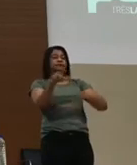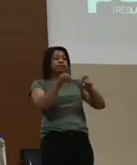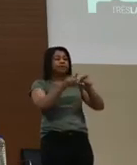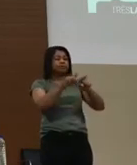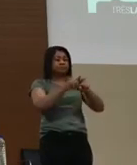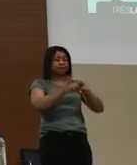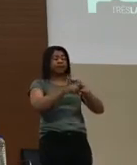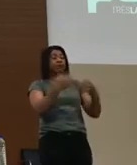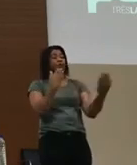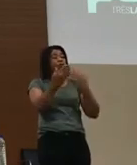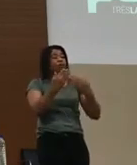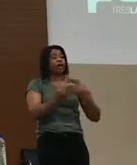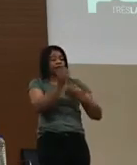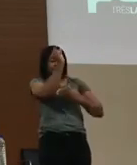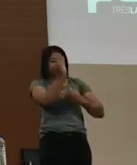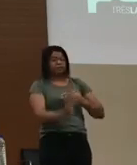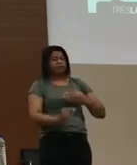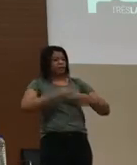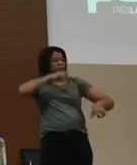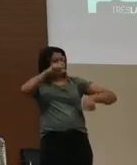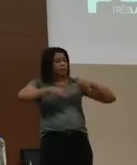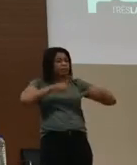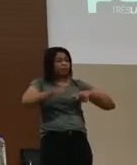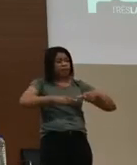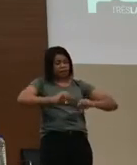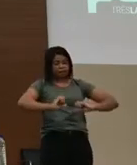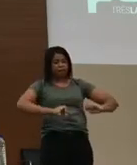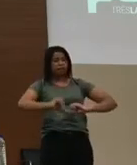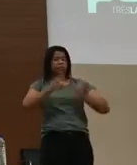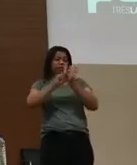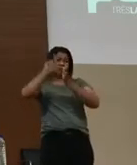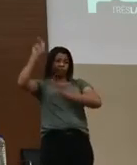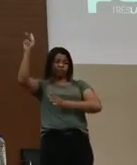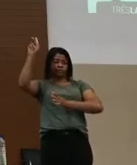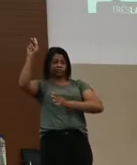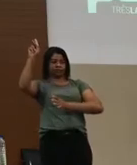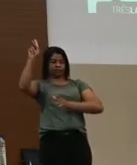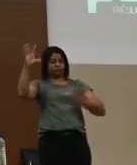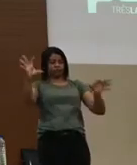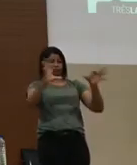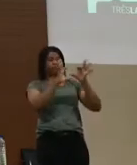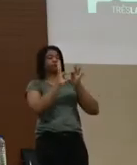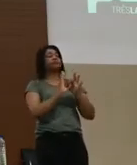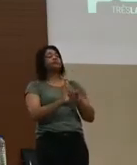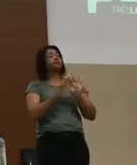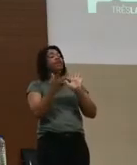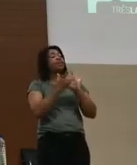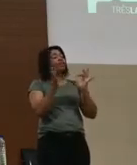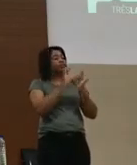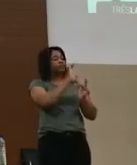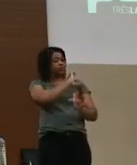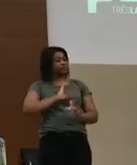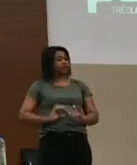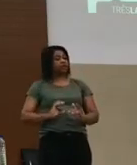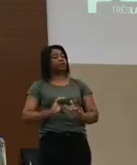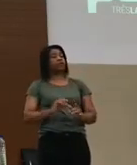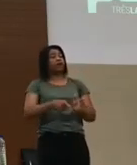cooperador de Deus dentro dessa obra. Jesus preparou os